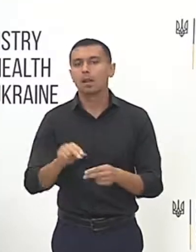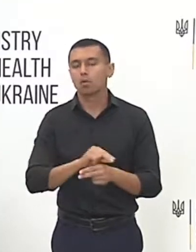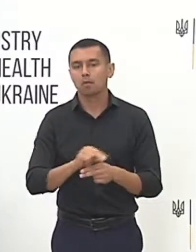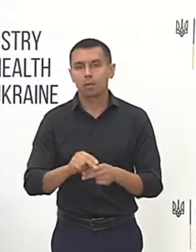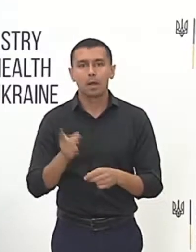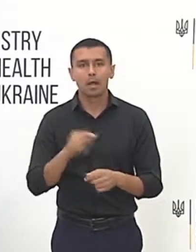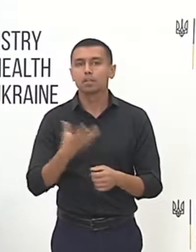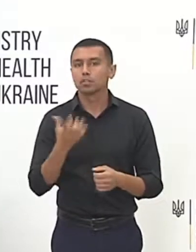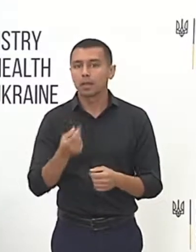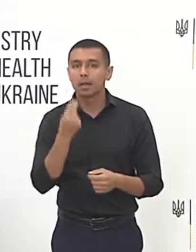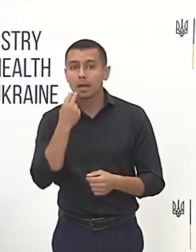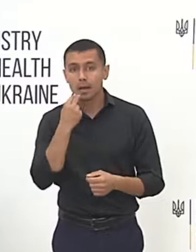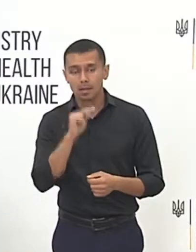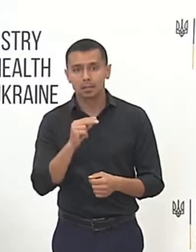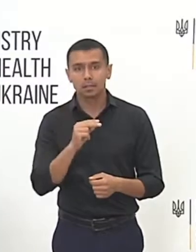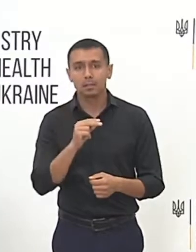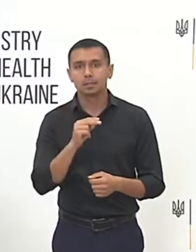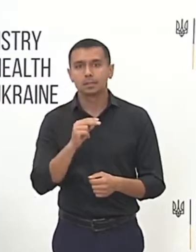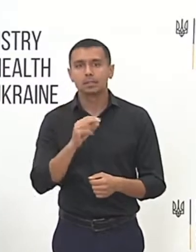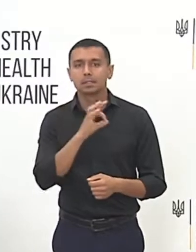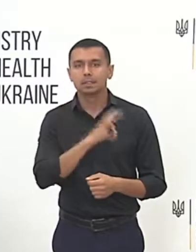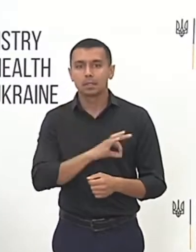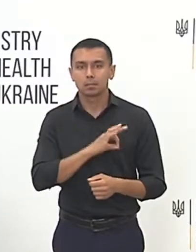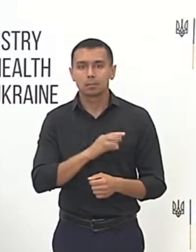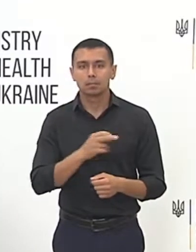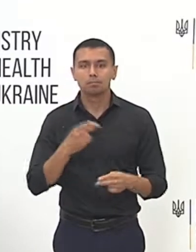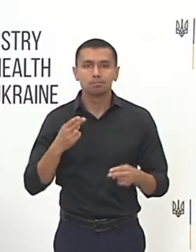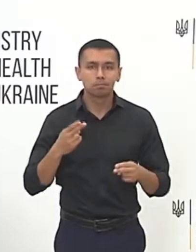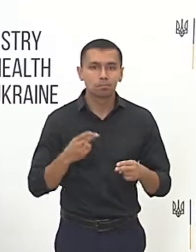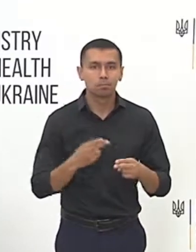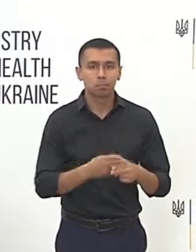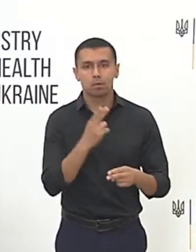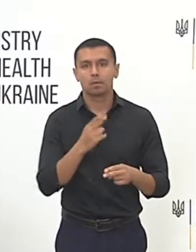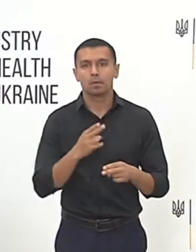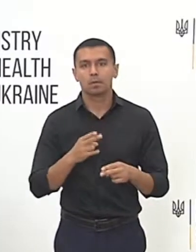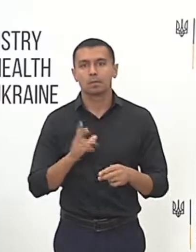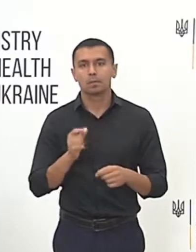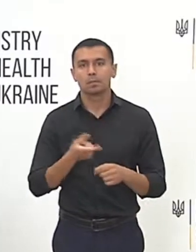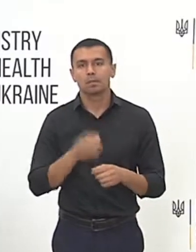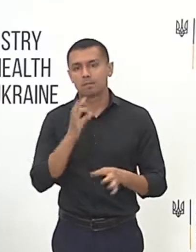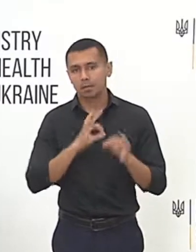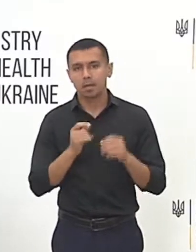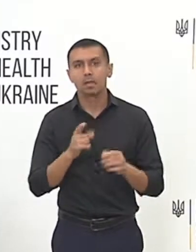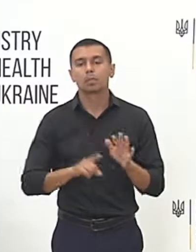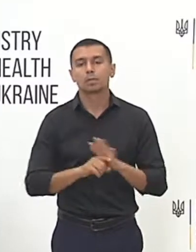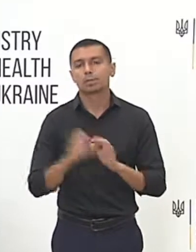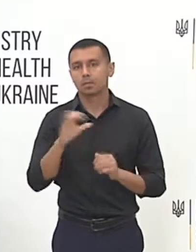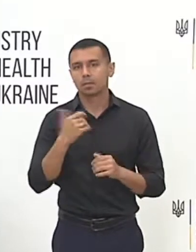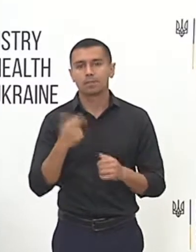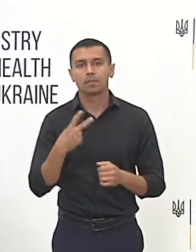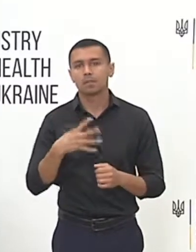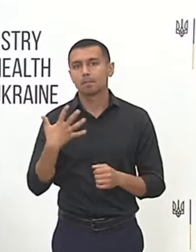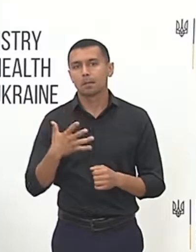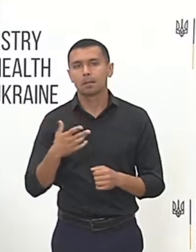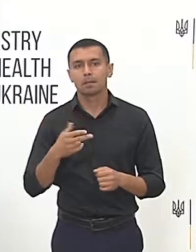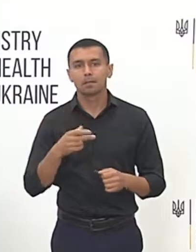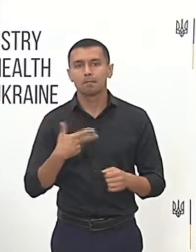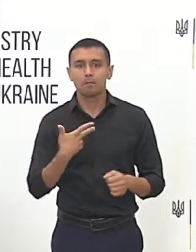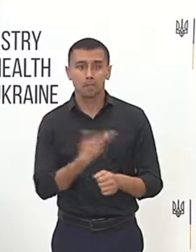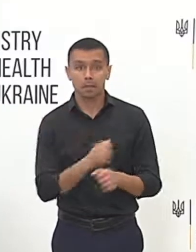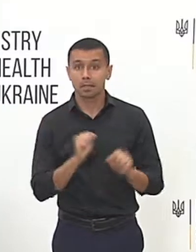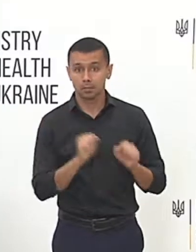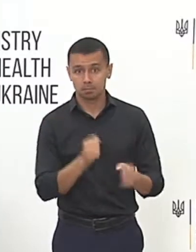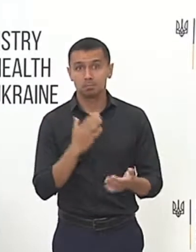а ще краще засоби профілактики, саме вакцини. І на початок серпня вже 25 вакцин